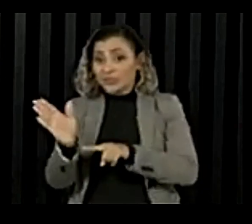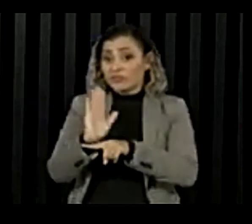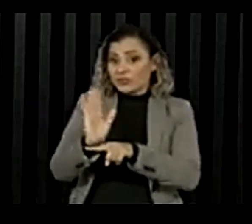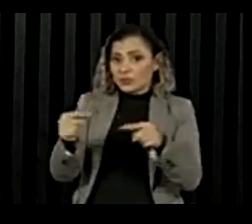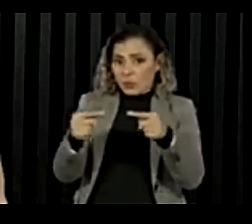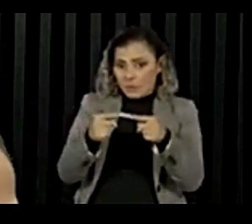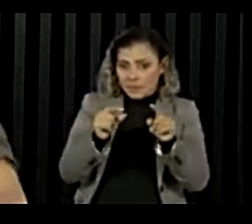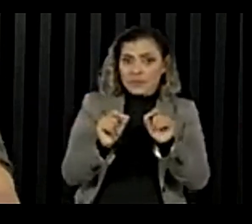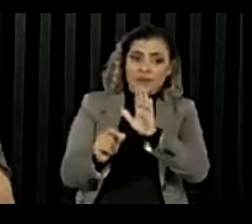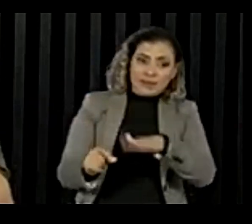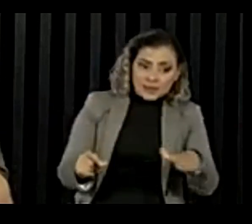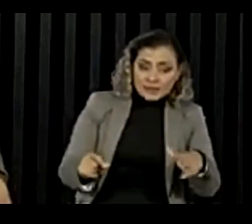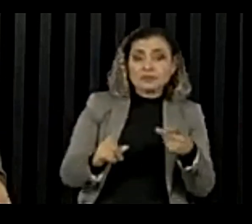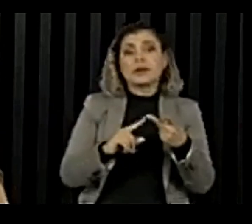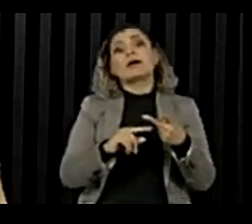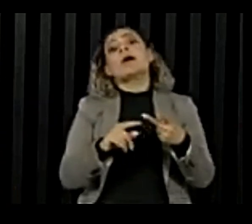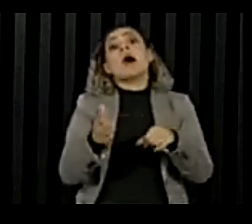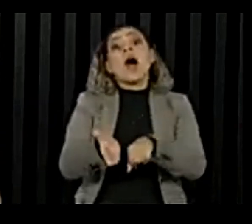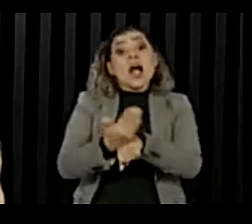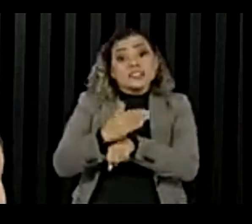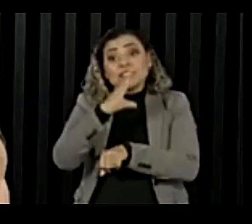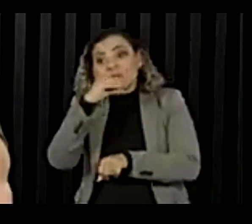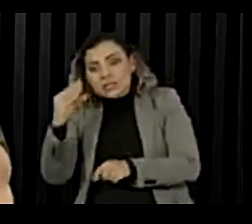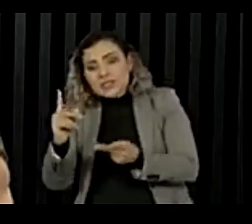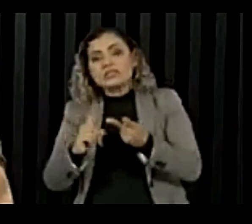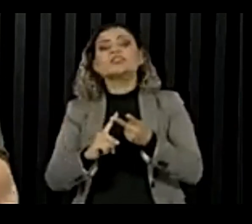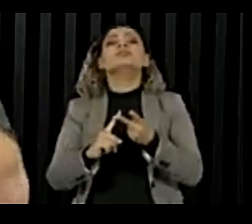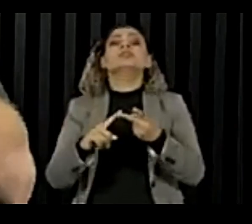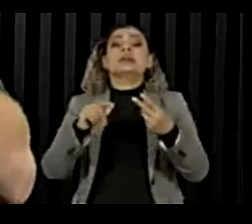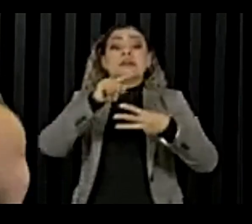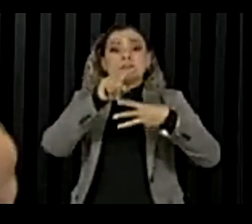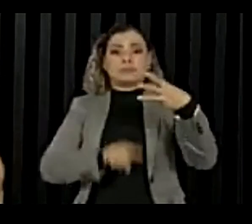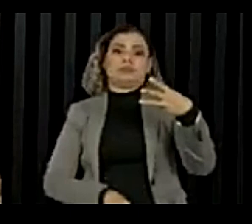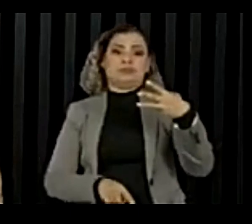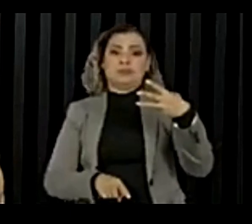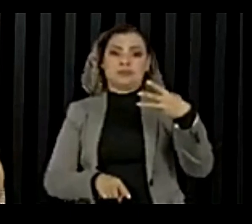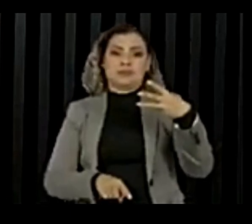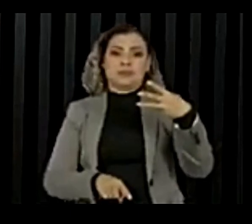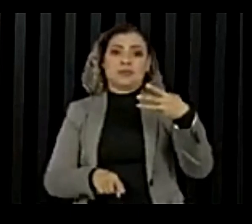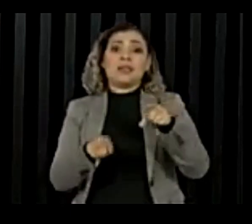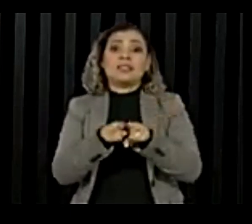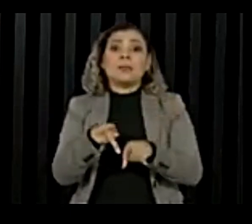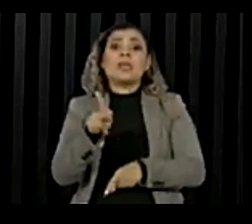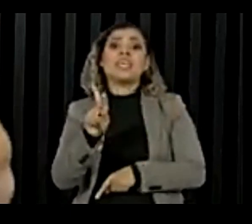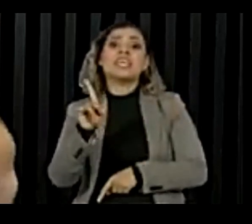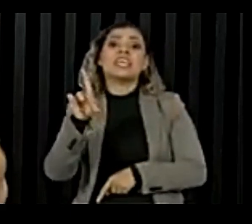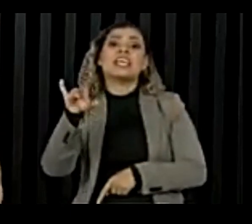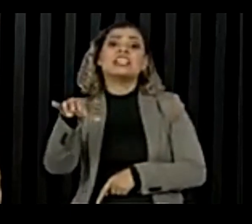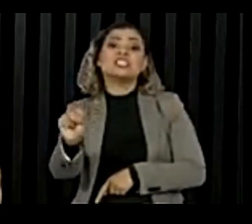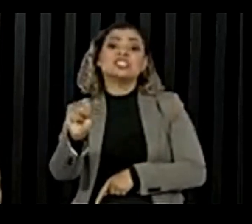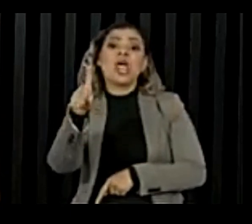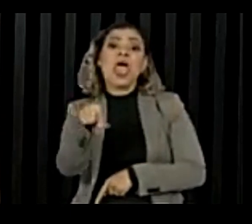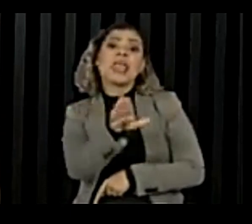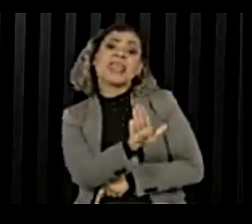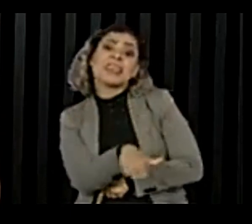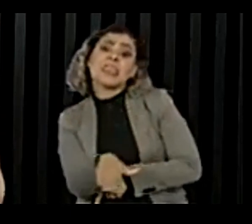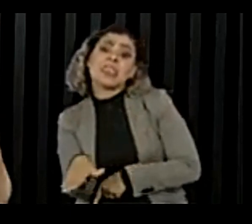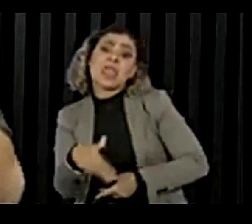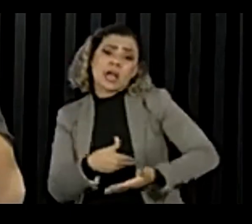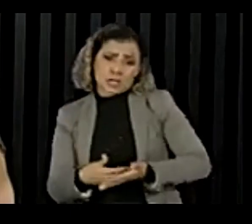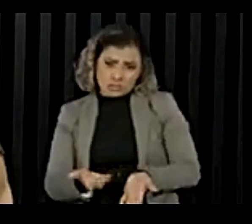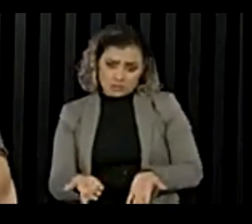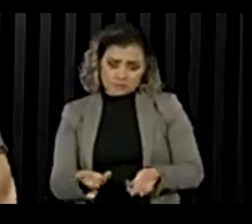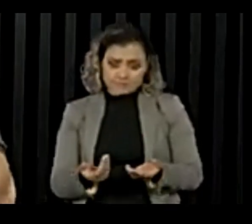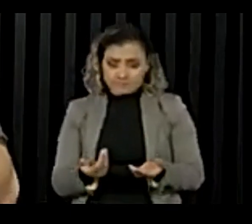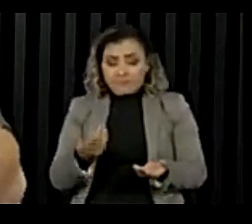produzir conteúdo para pré-adolescentes e você produzir conteúdo para crianças e kids, que é o que a gente classifica como kids. Eu não sei